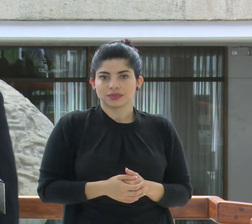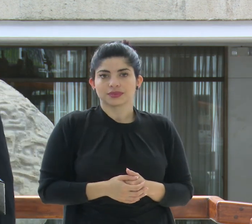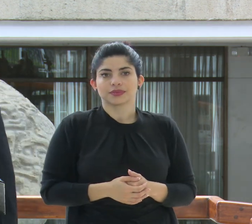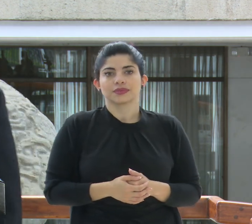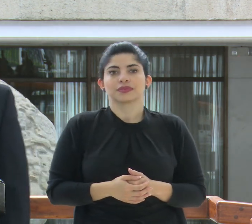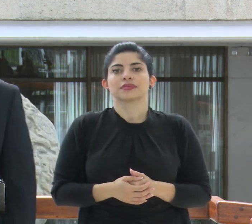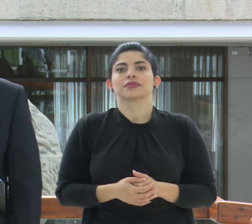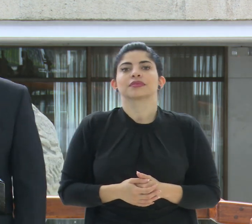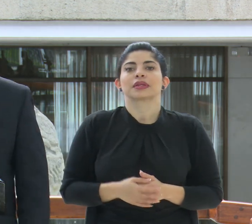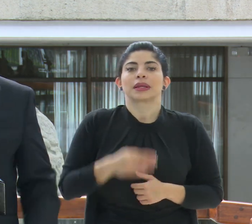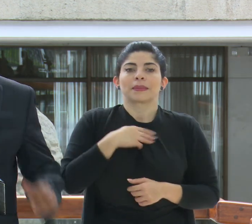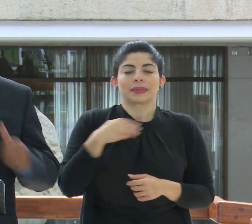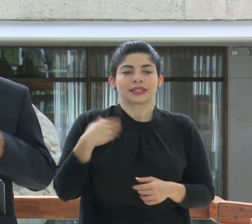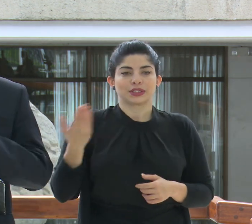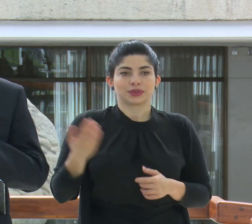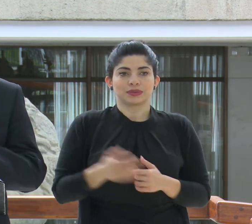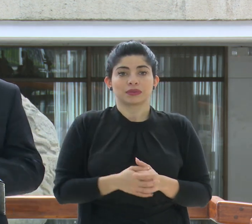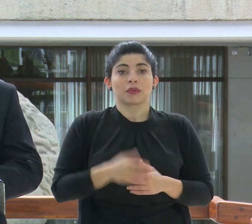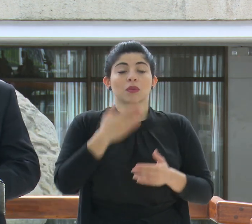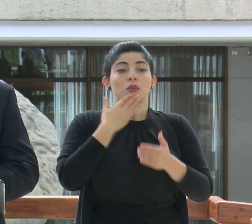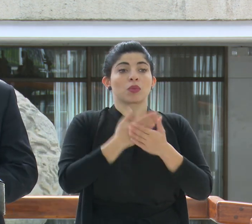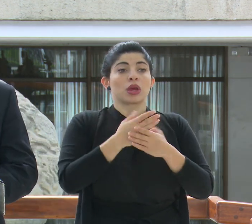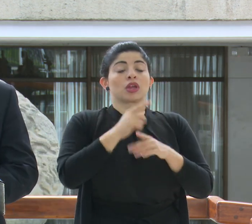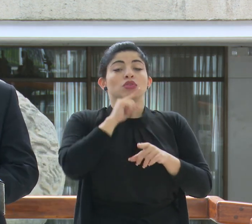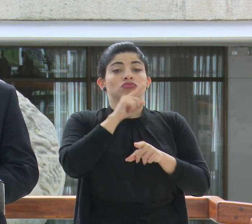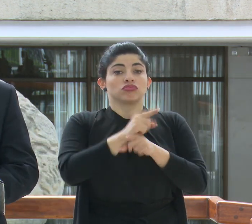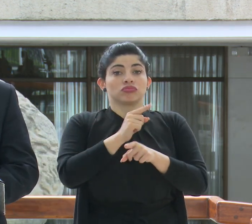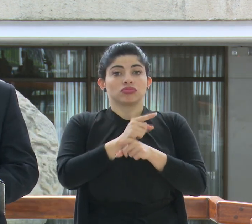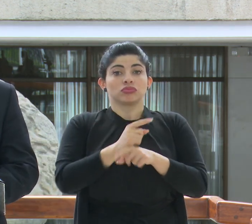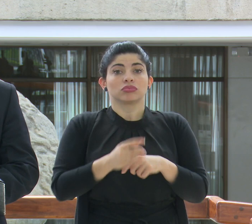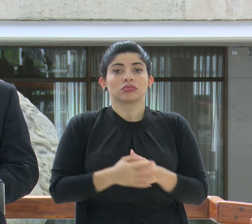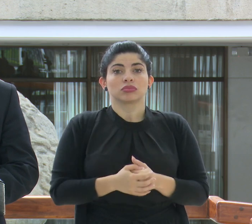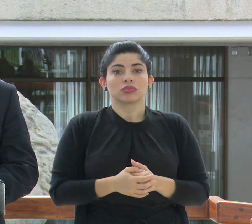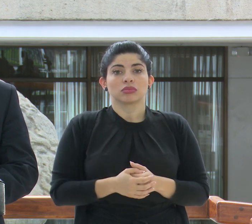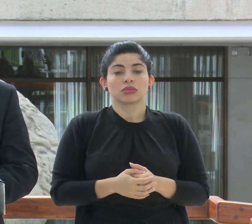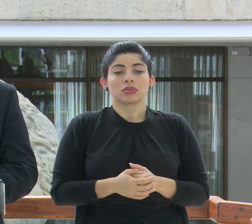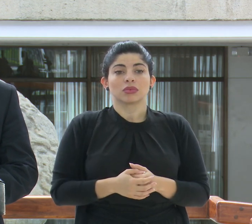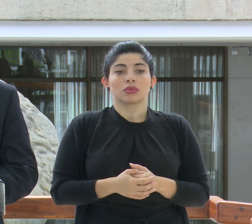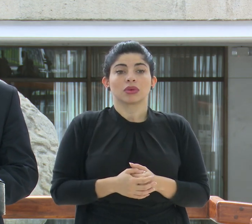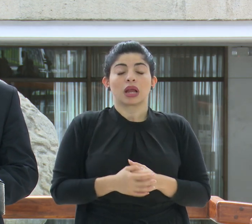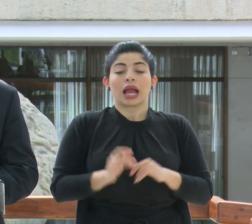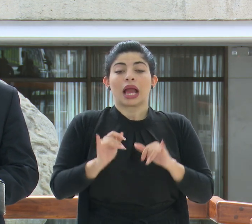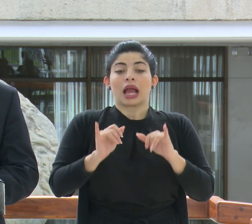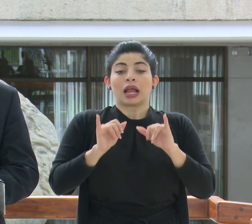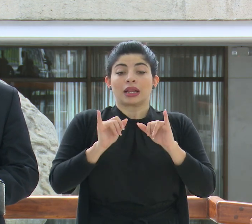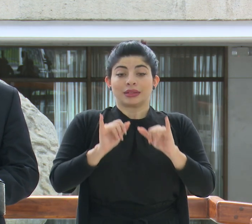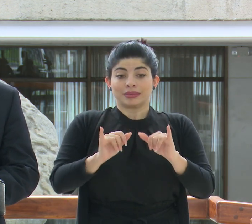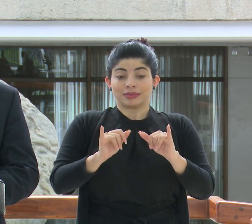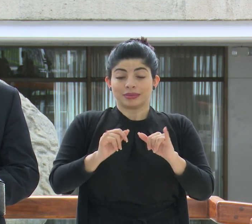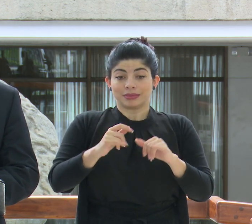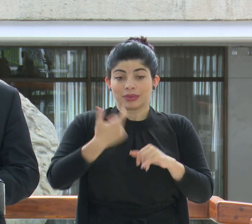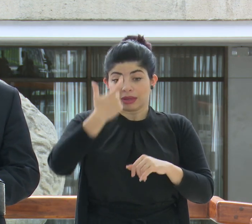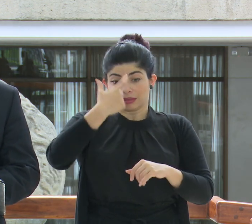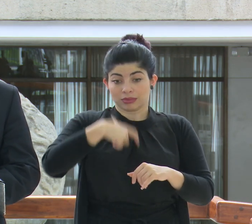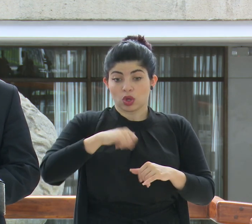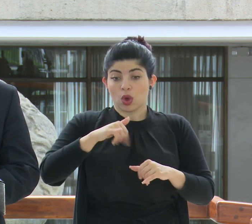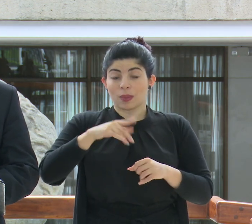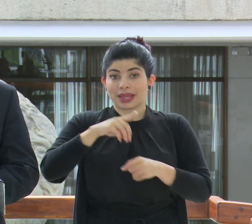Gracias. Señor ministro. Bueno, ciertamente, el conservar la condición de